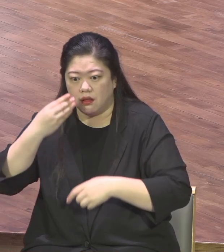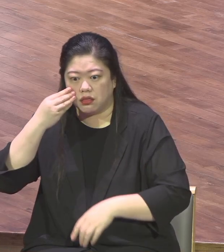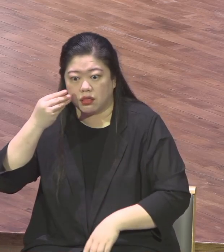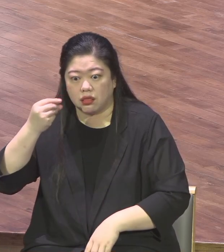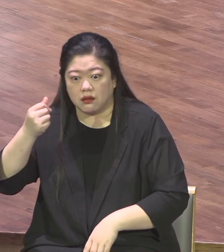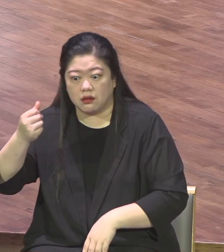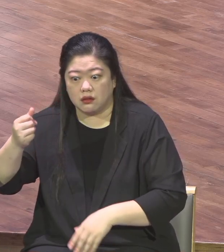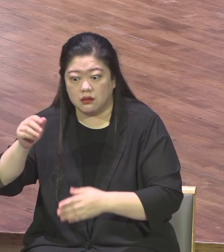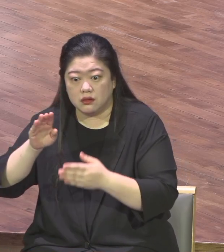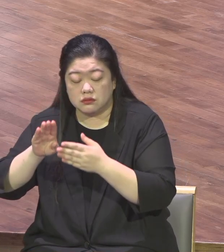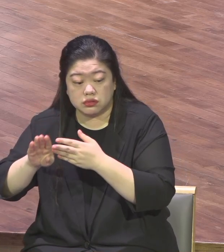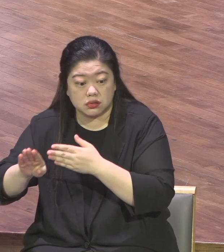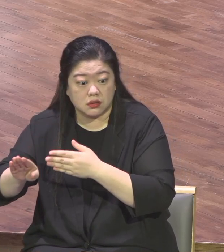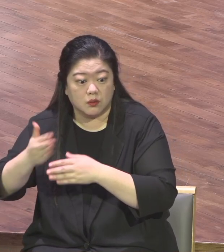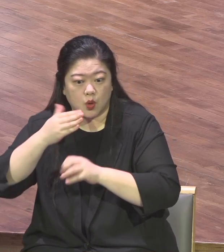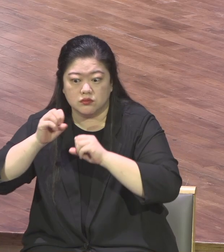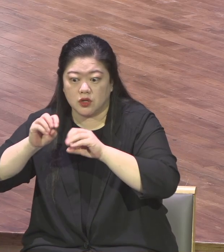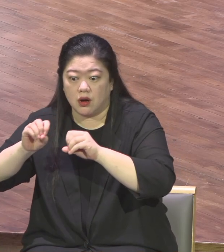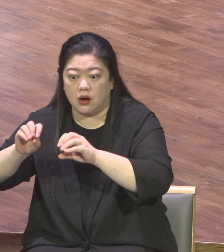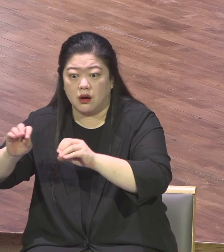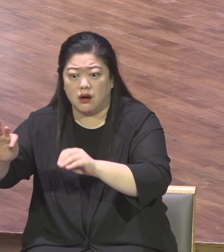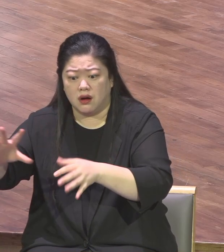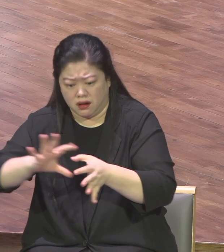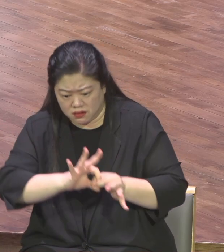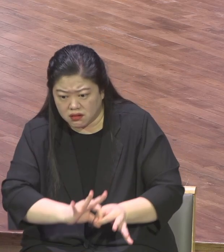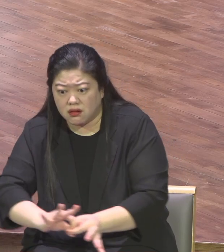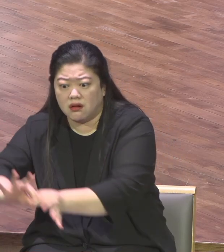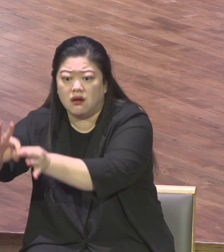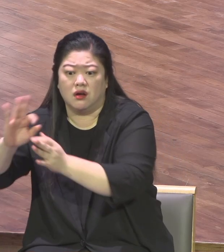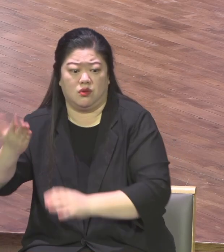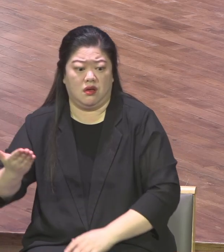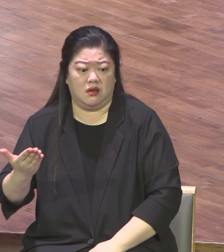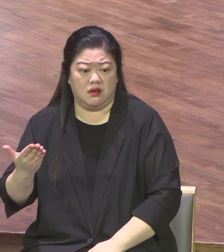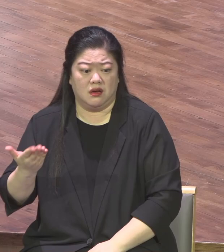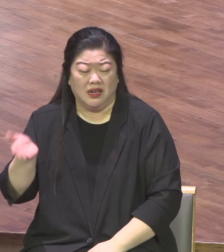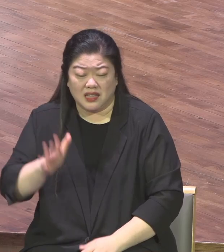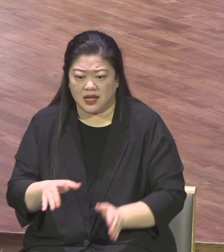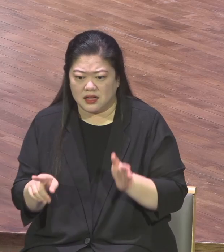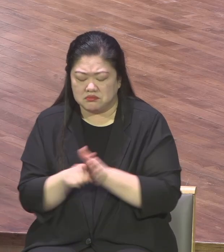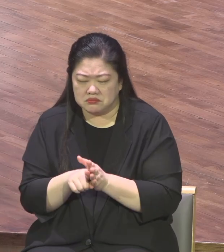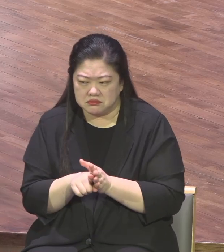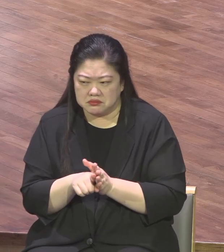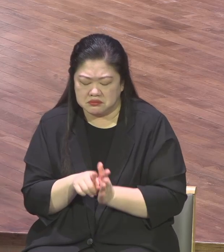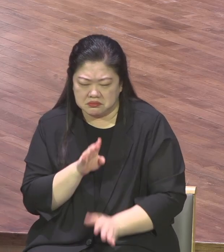나고 어? 고통당하고 얼음도 그 전부 안 믿어서 그래.